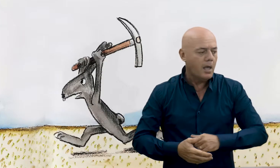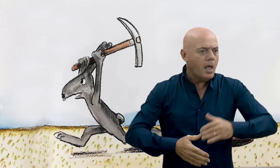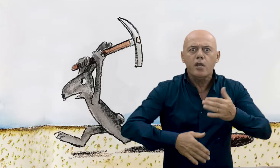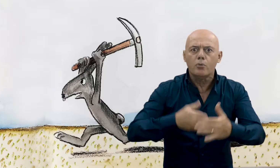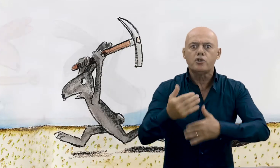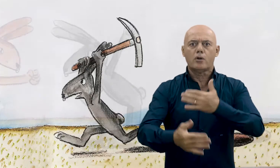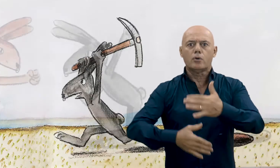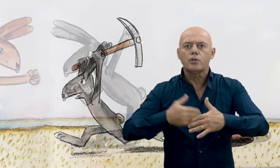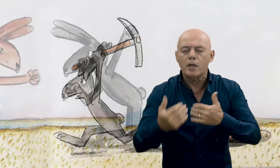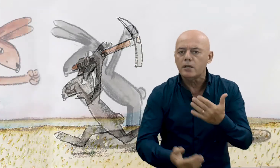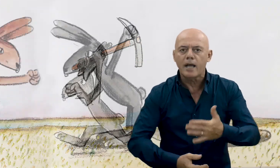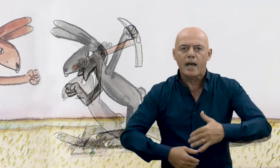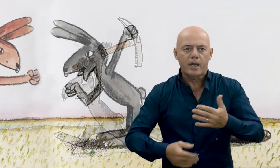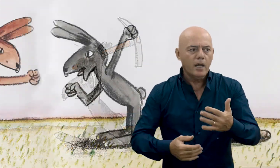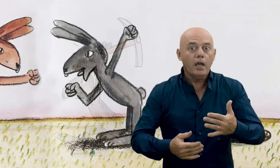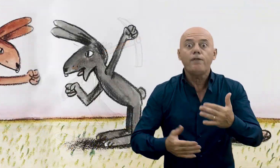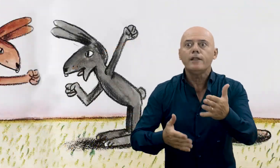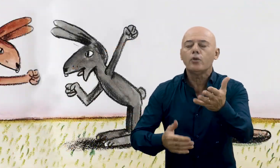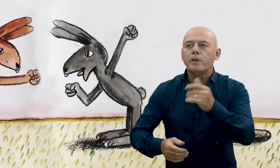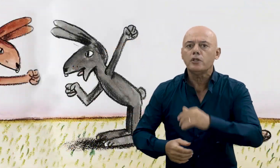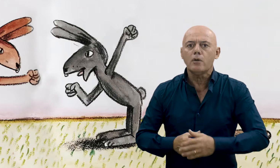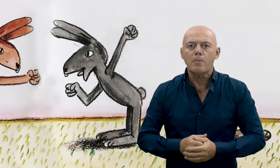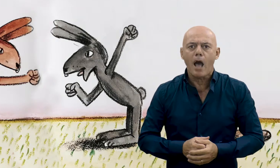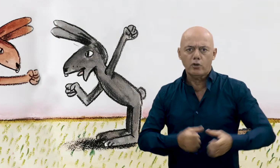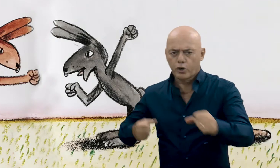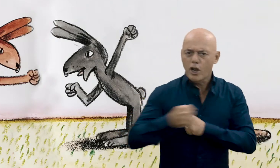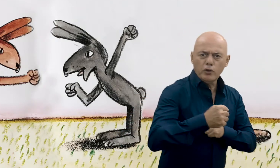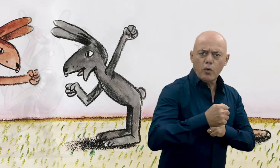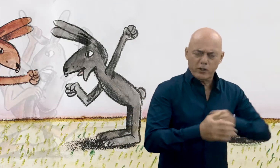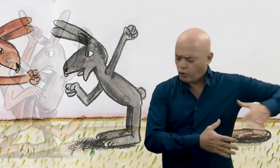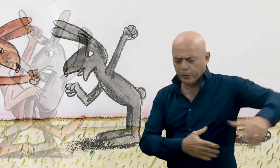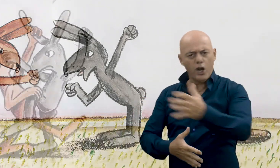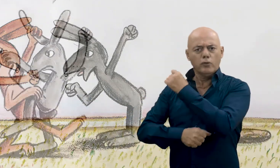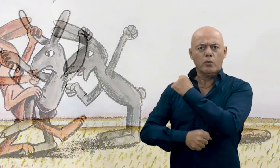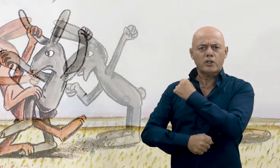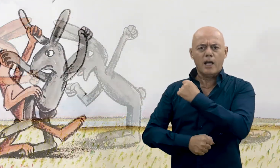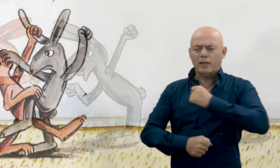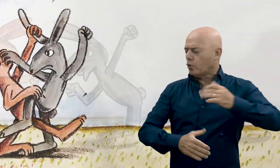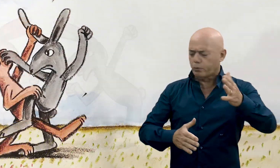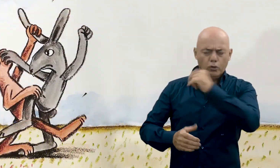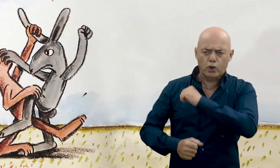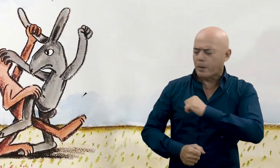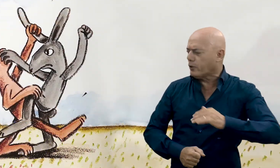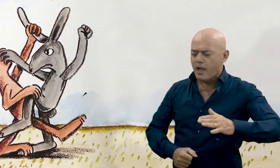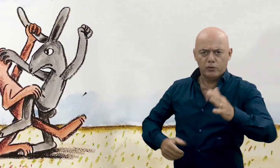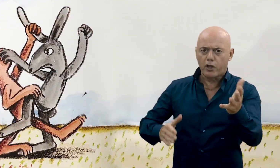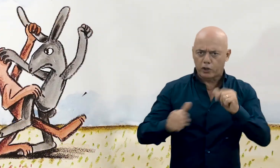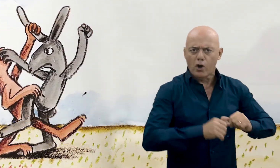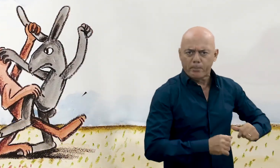E ricominciarono così a litigare e vendero persino le mani. Prendi questo, prendi quest'altro, brutto prepotente, ti rompo